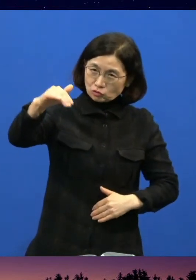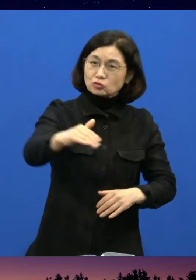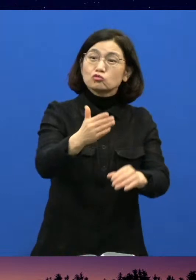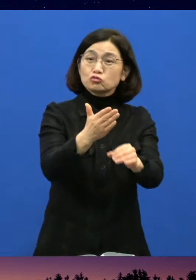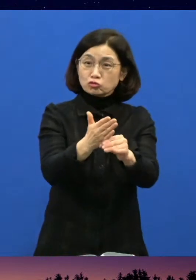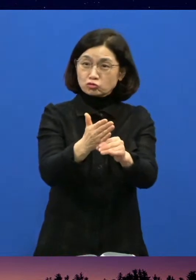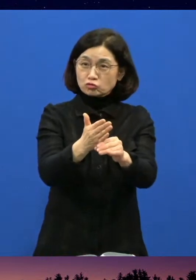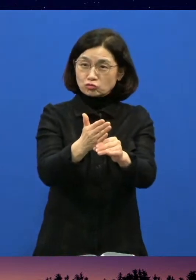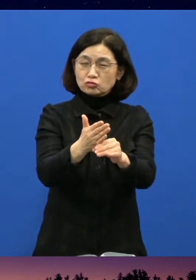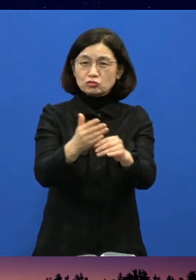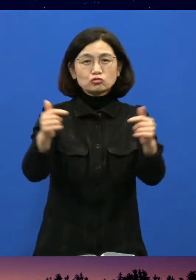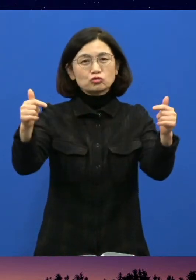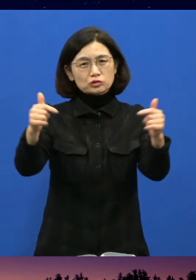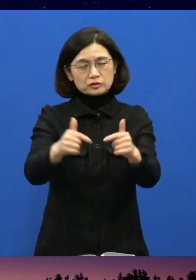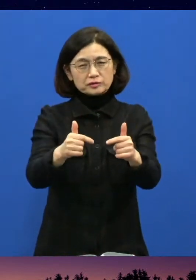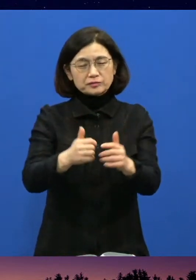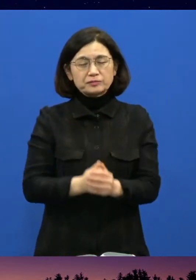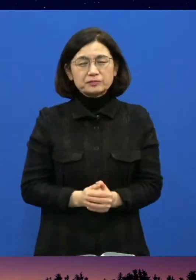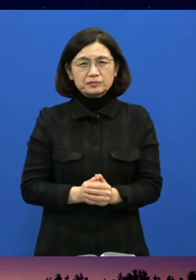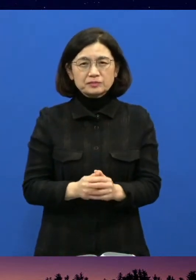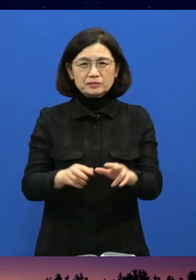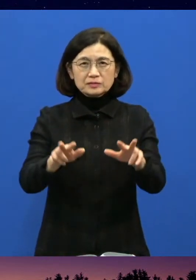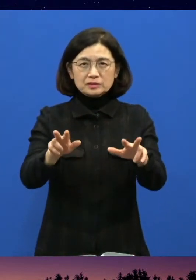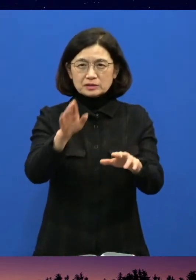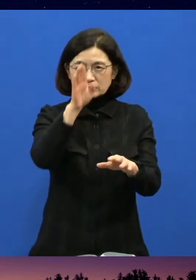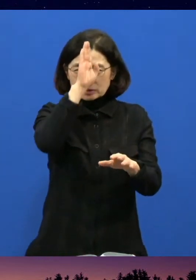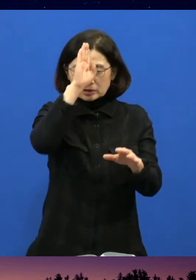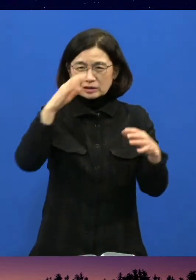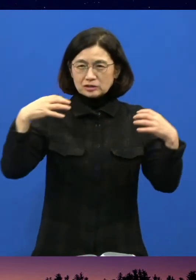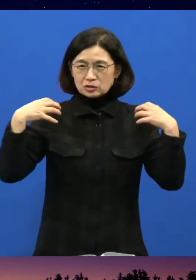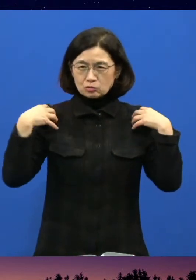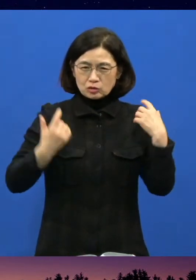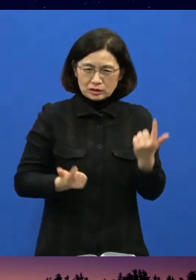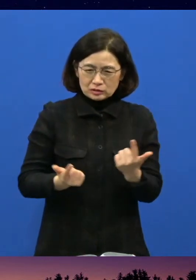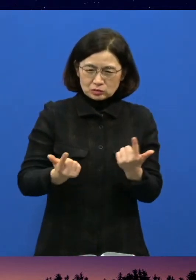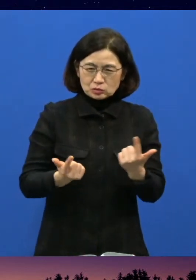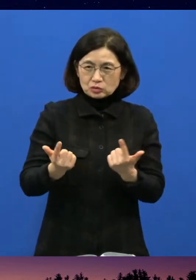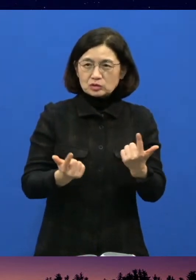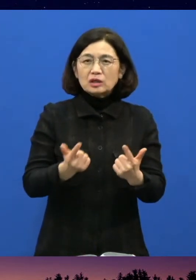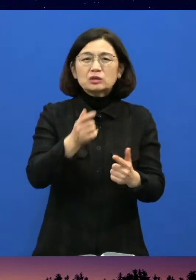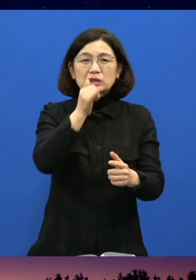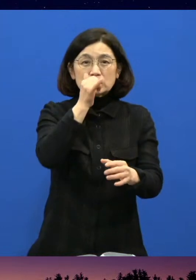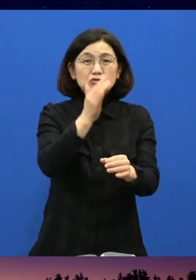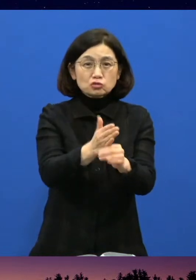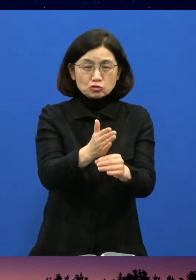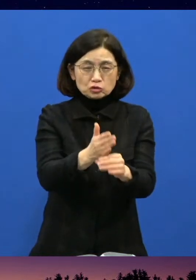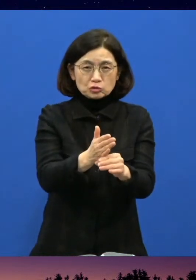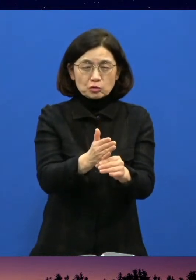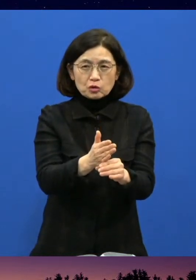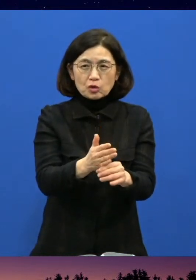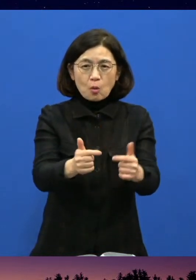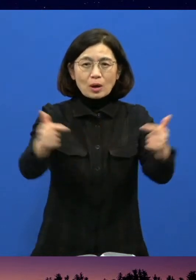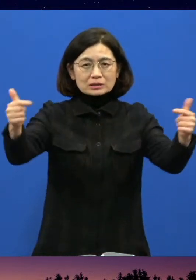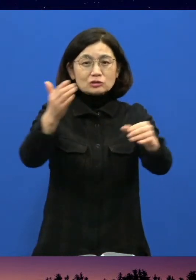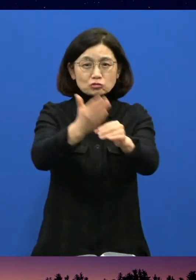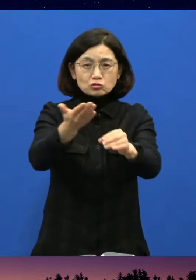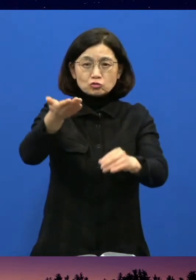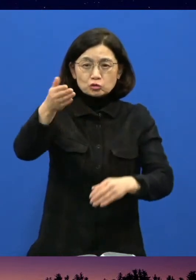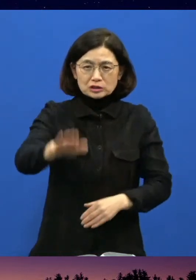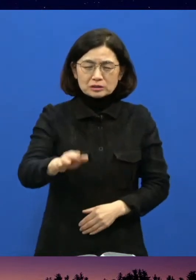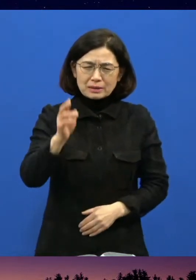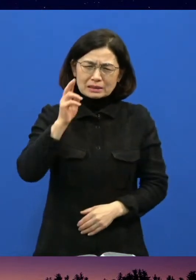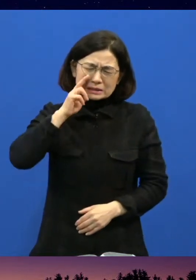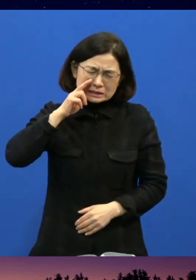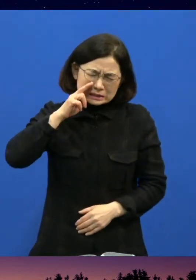아주 줄었습니다. 그래서 지금 정부가 컨트롤할 수 있는 인원이 되고 확산은 되는데